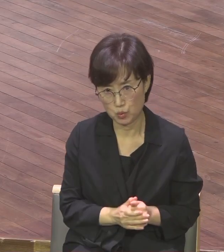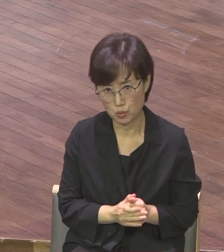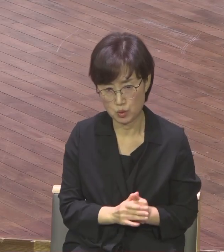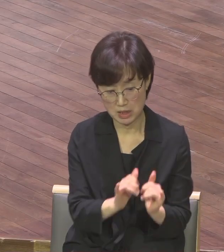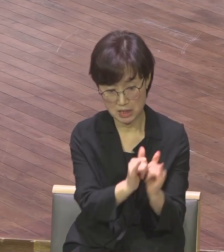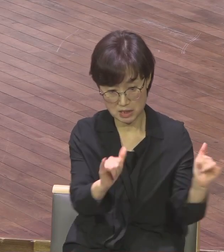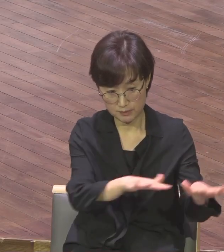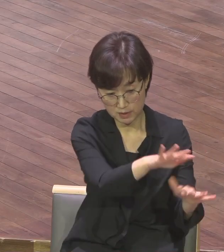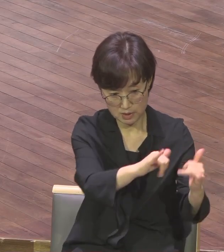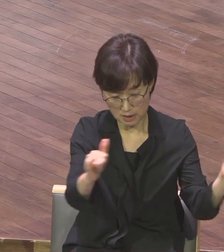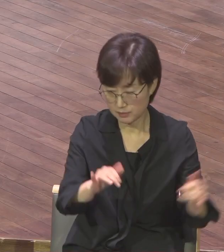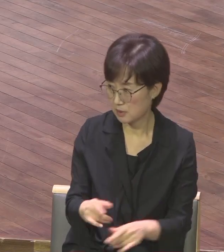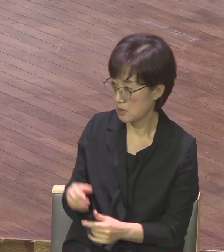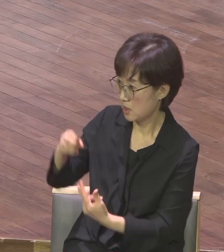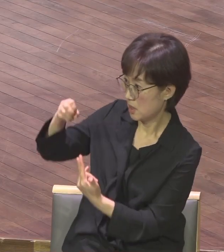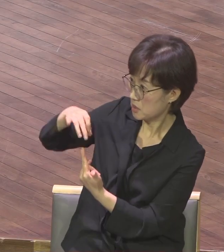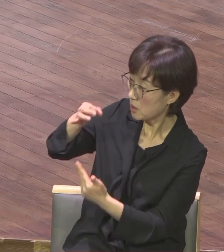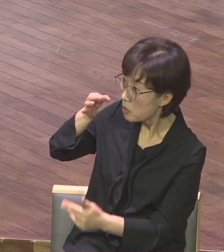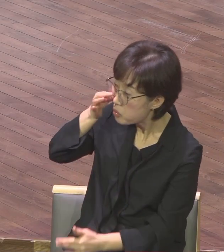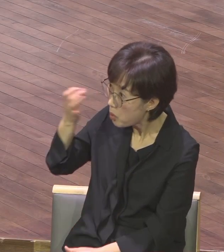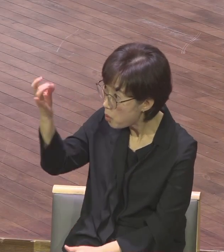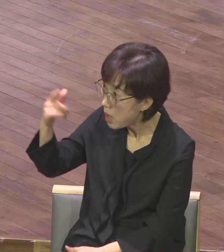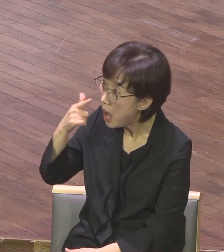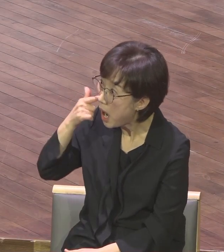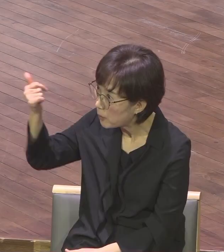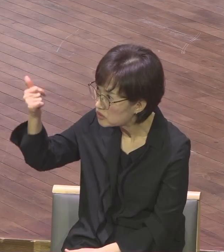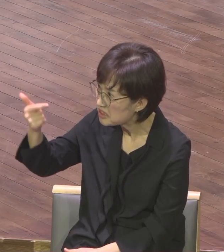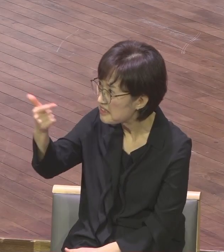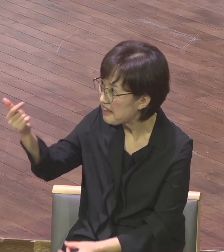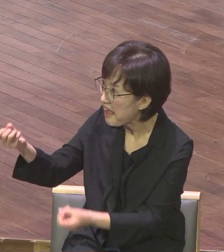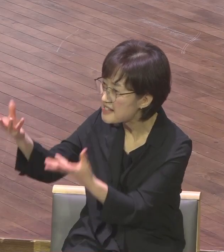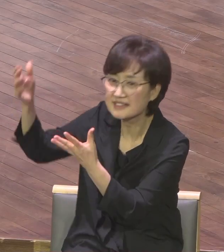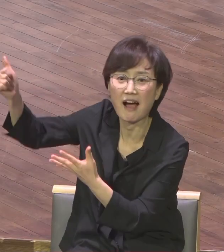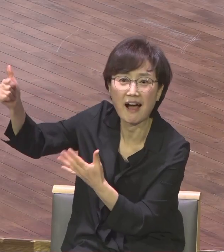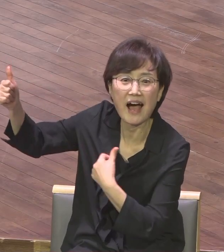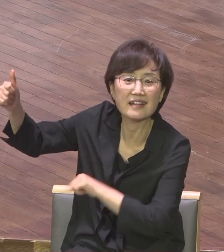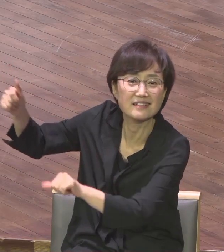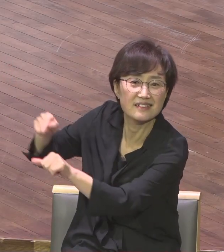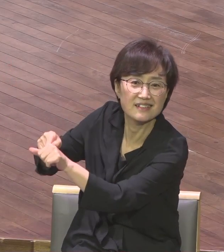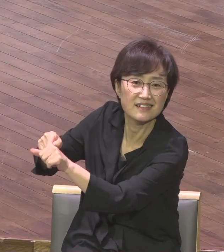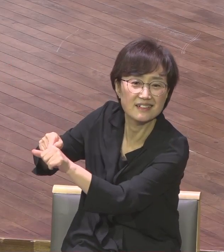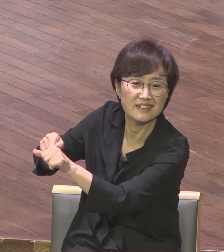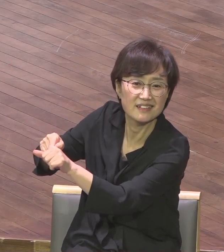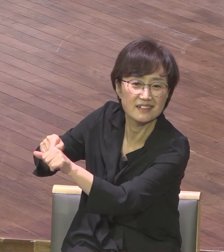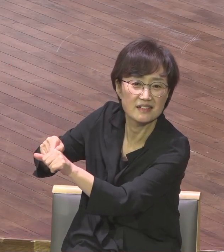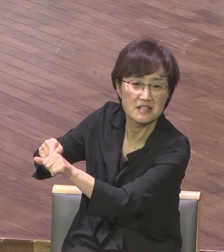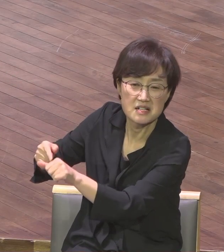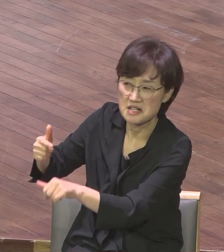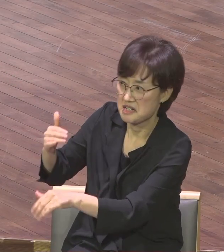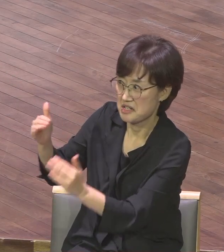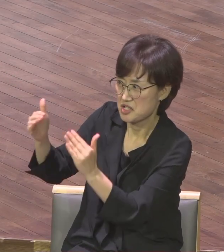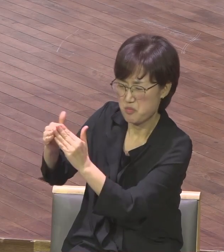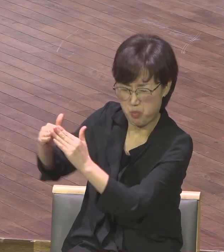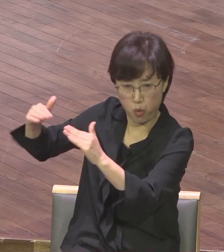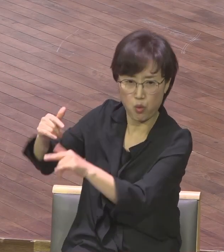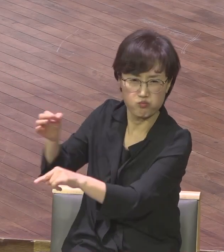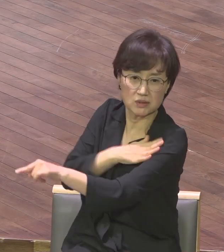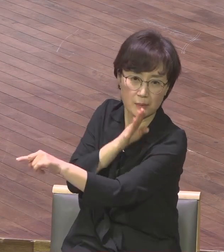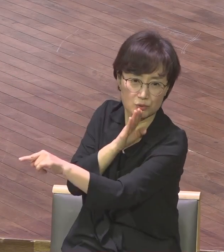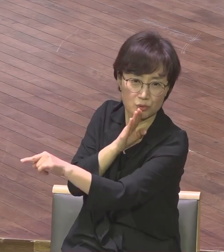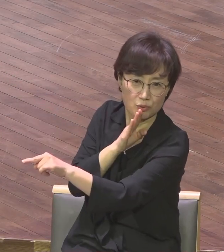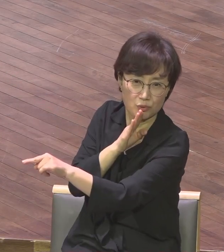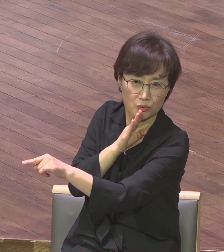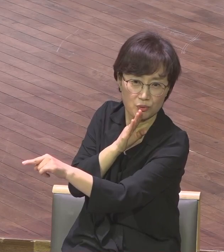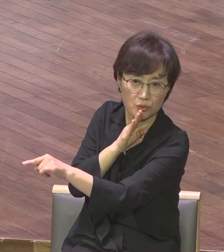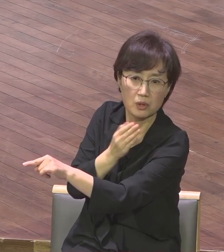세례 요한은 제사장의 아들이에요. 요즘 말하면 대기업의 아들이라고 어마어마한 집안이에요. 그런데 이 세례